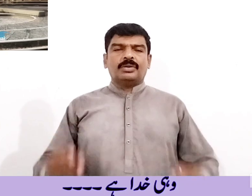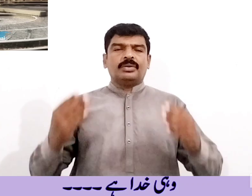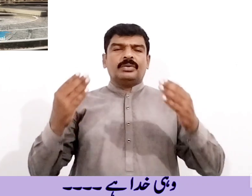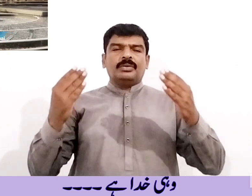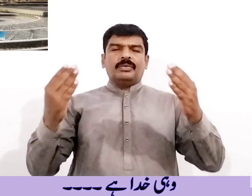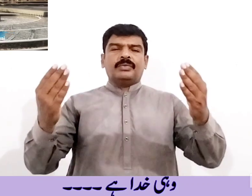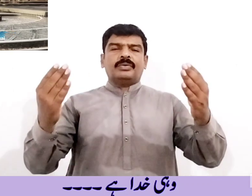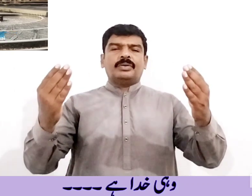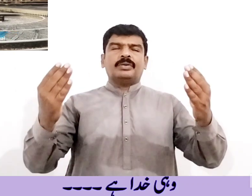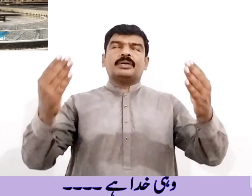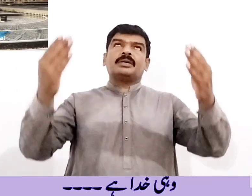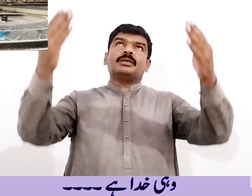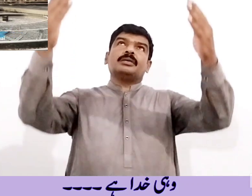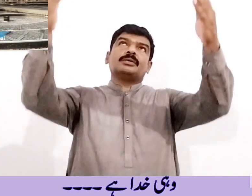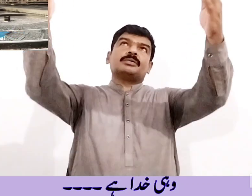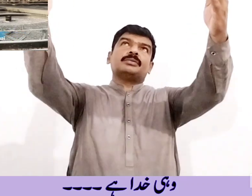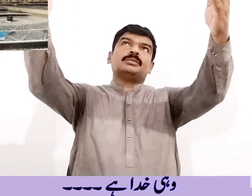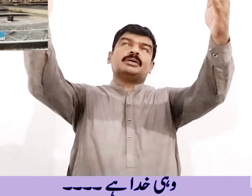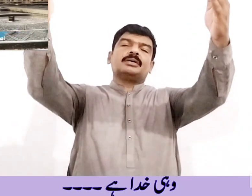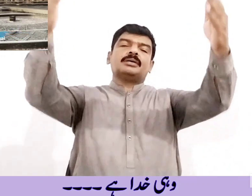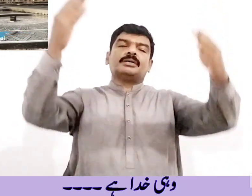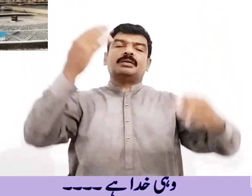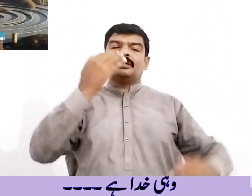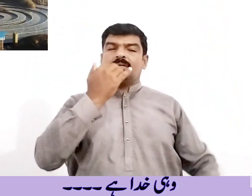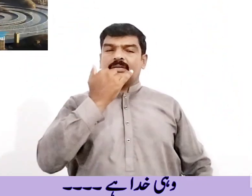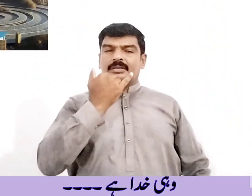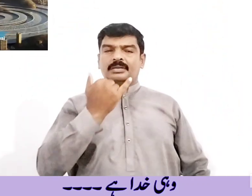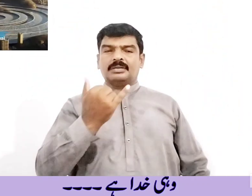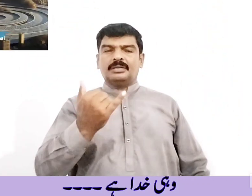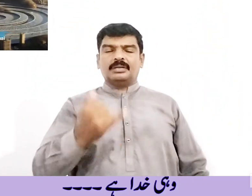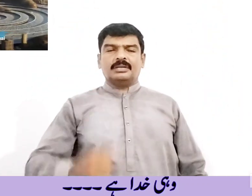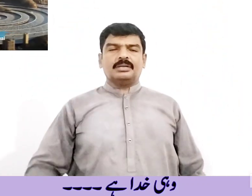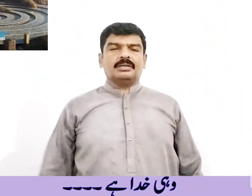है, वही खुदा